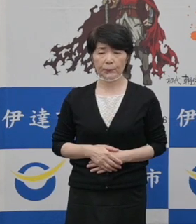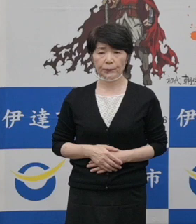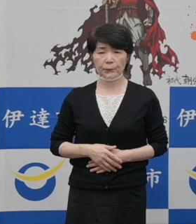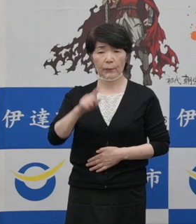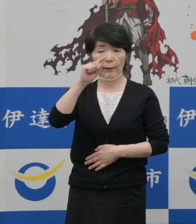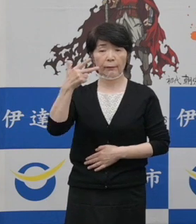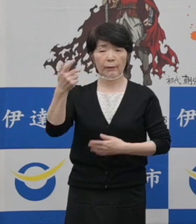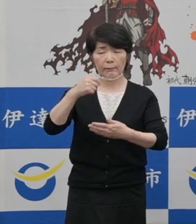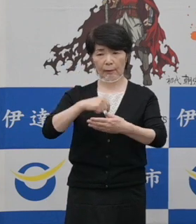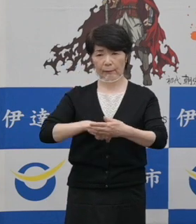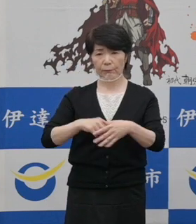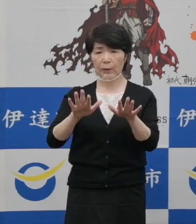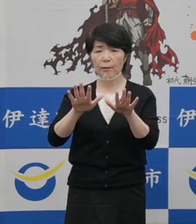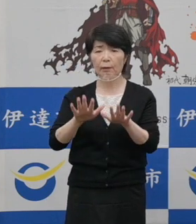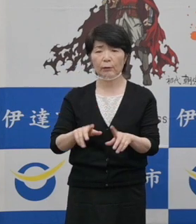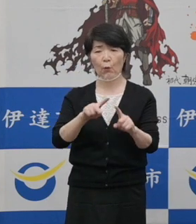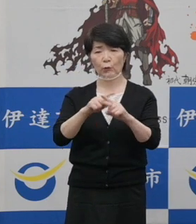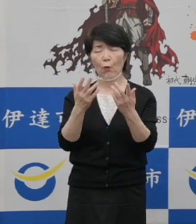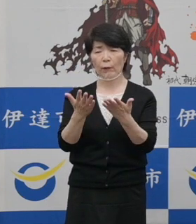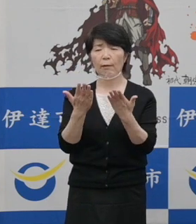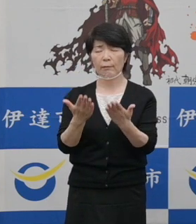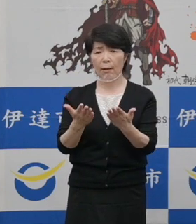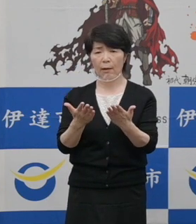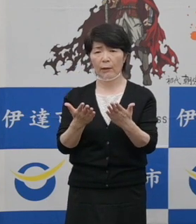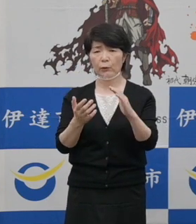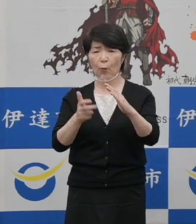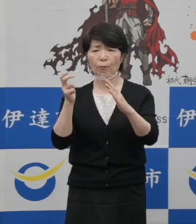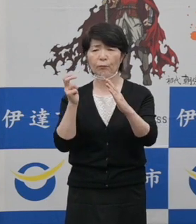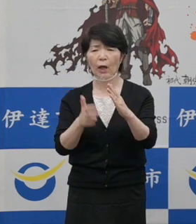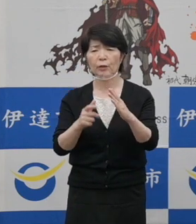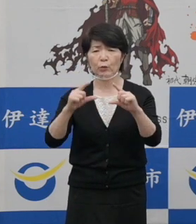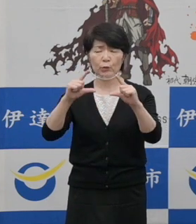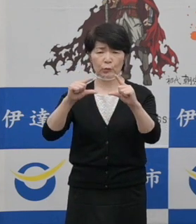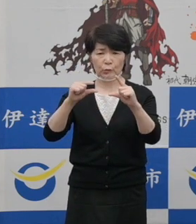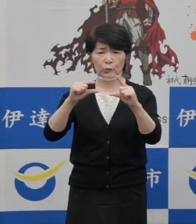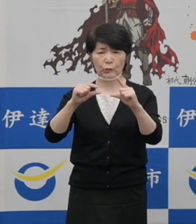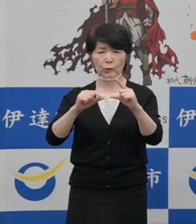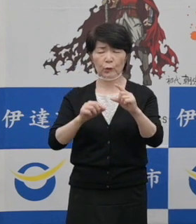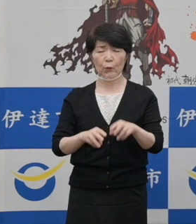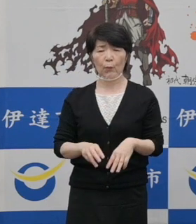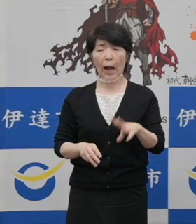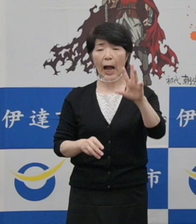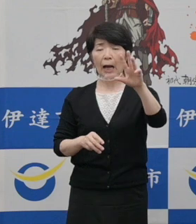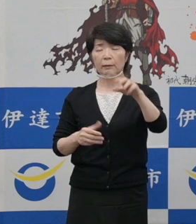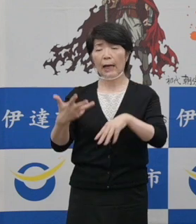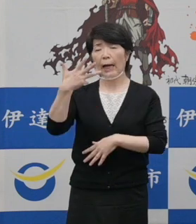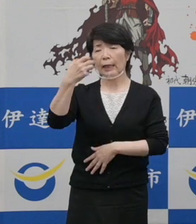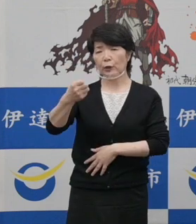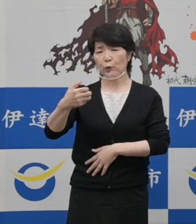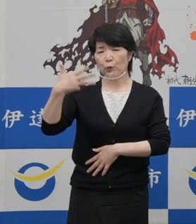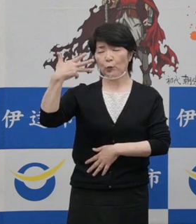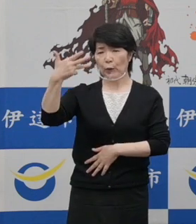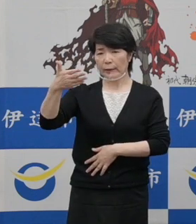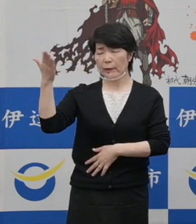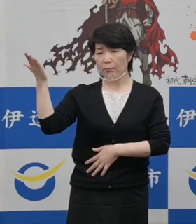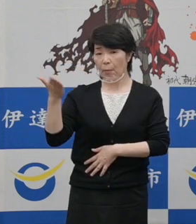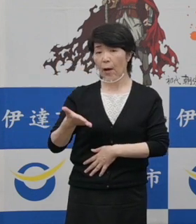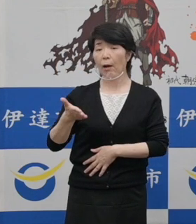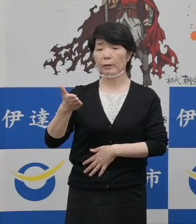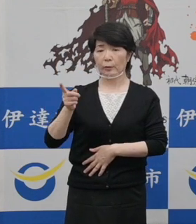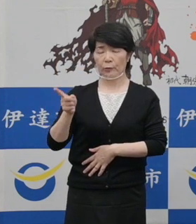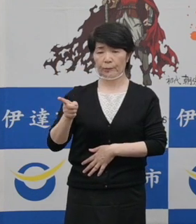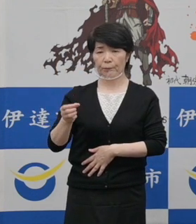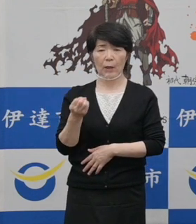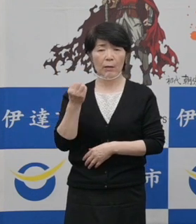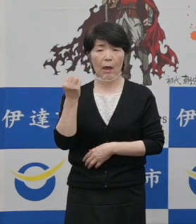伊達市内の現在の小学校の耐震化率につきましては 88% となっております。これにつきましては令